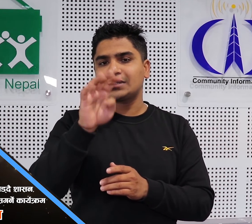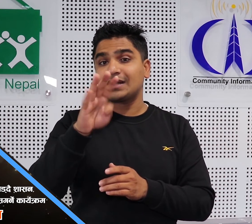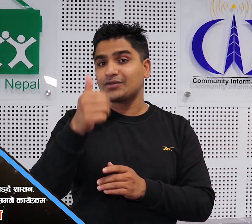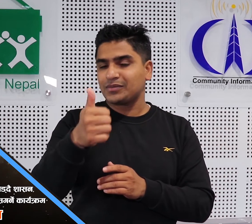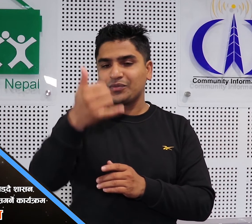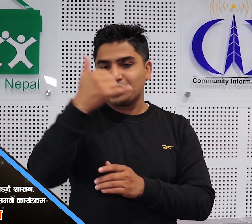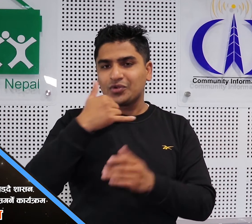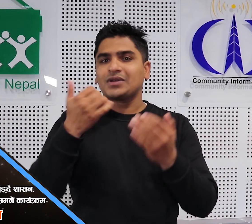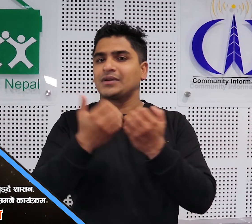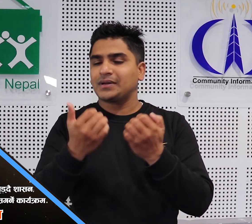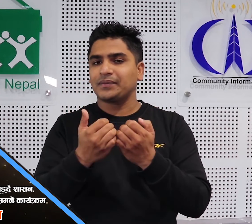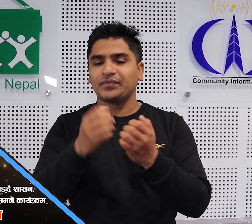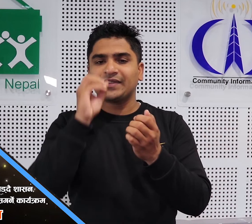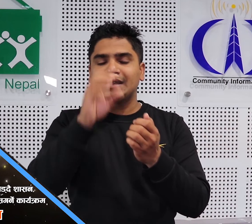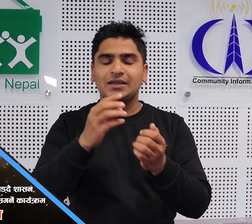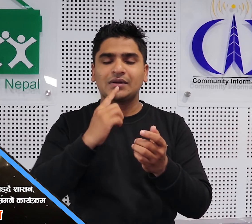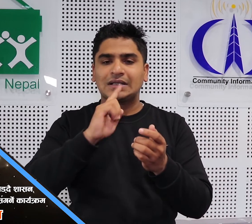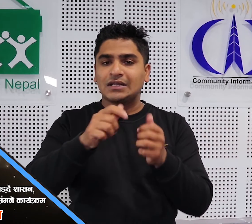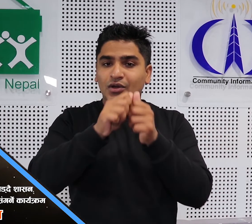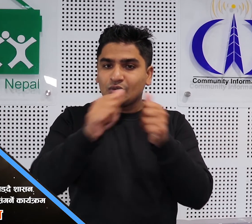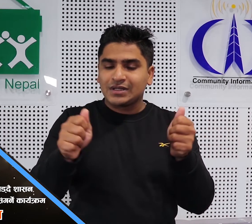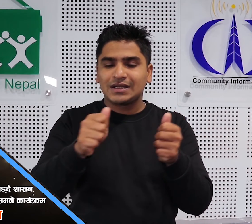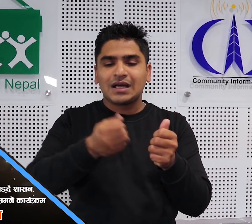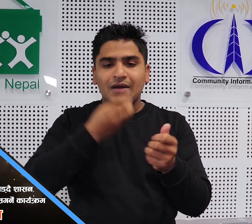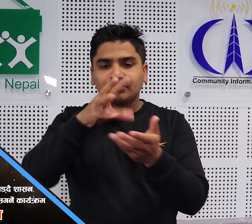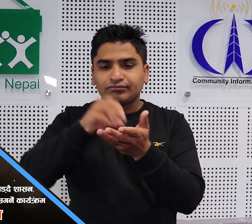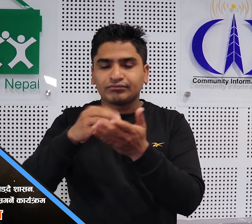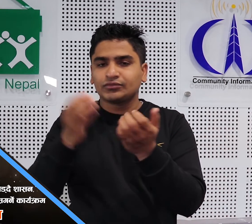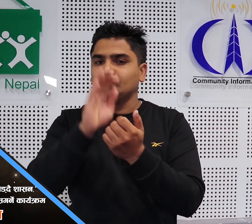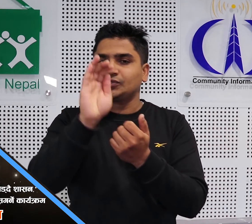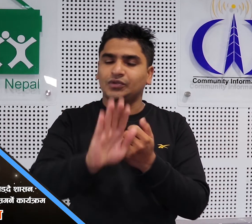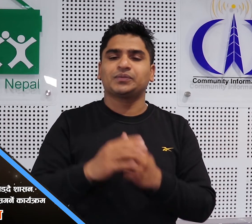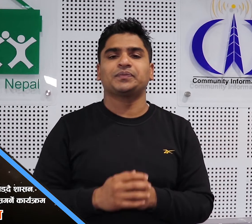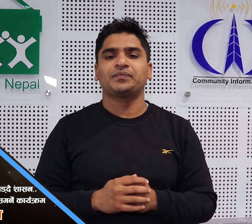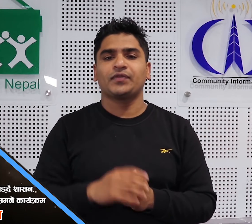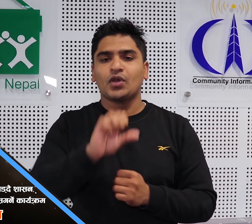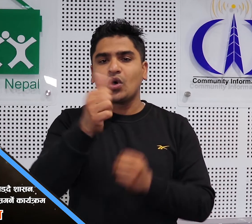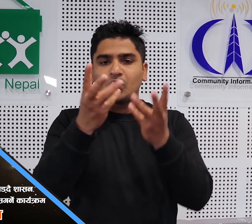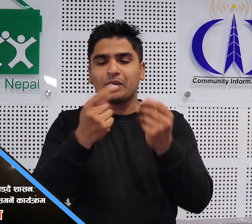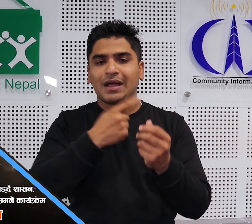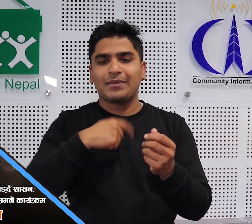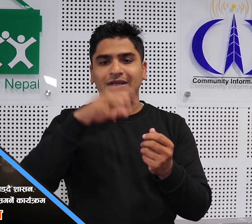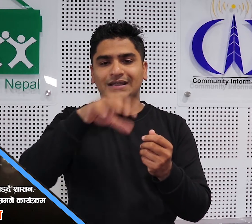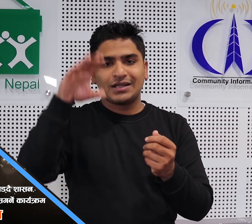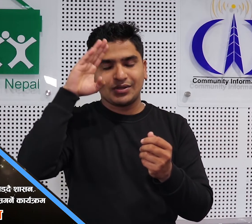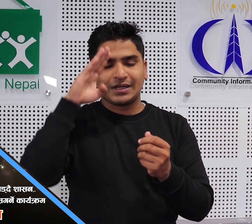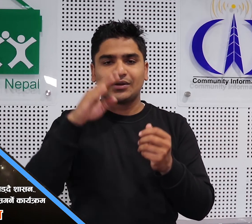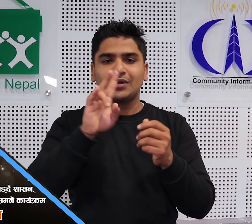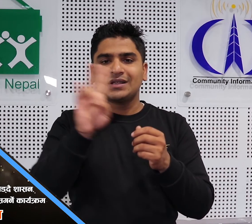01-5260-646 फोन गरेर दिएको निर्देशन अनुसार रेकर्ड गराउन सक्नुहुनेछ। अर्को अङ्कमा हामी स्थानीय सरकारको शिक्षाको अधिकार